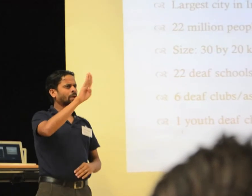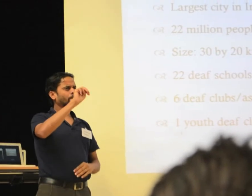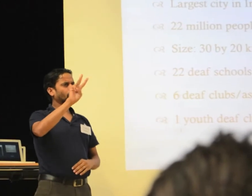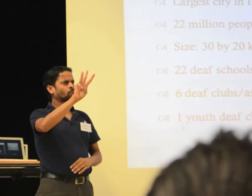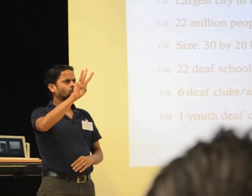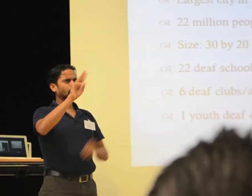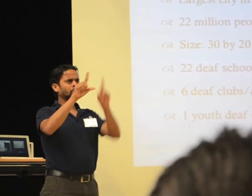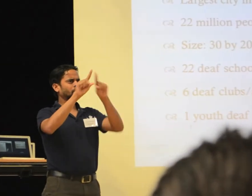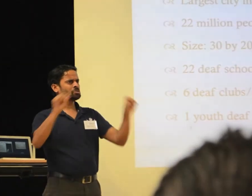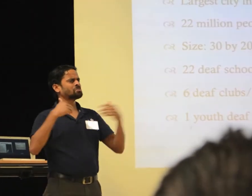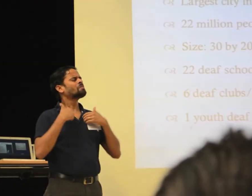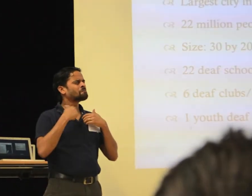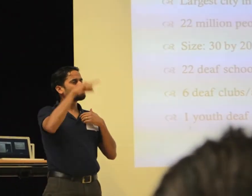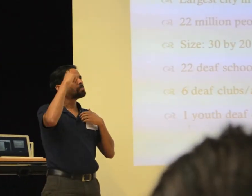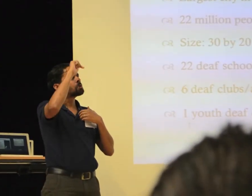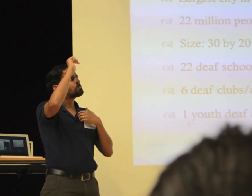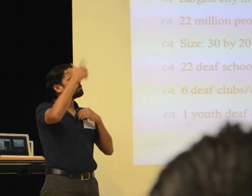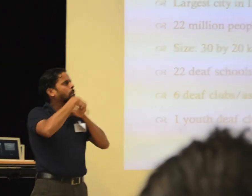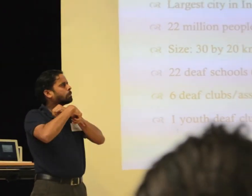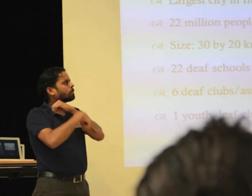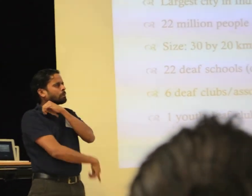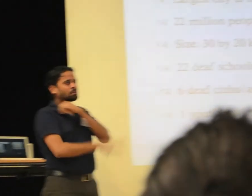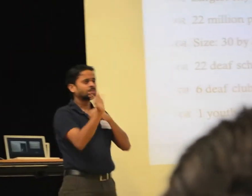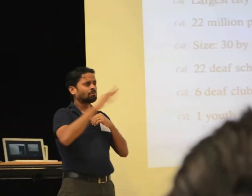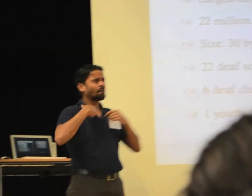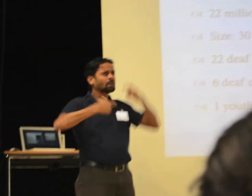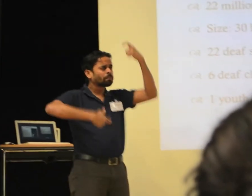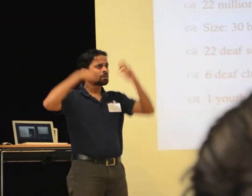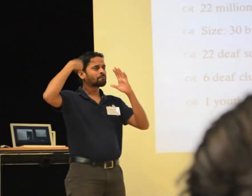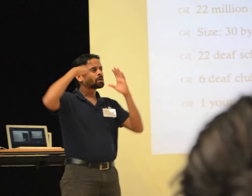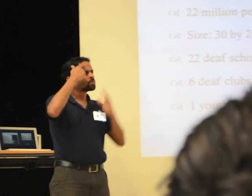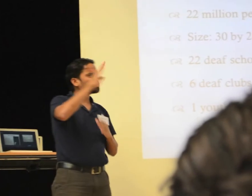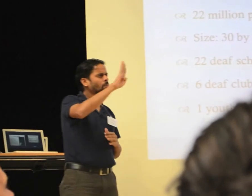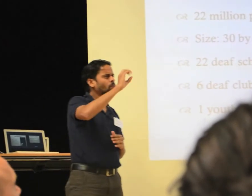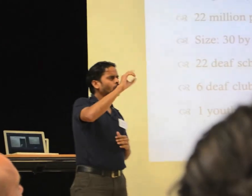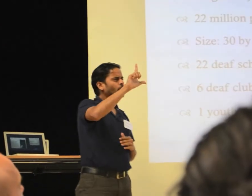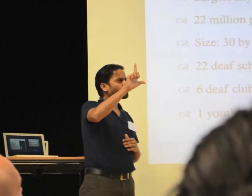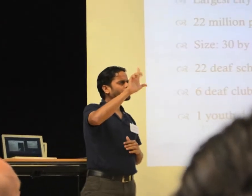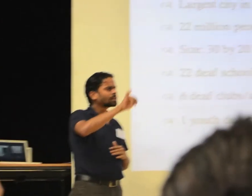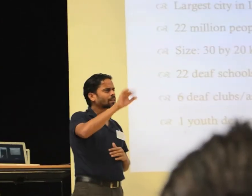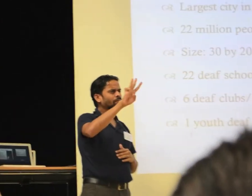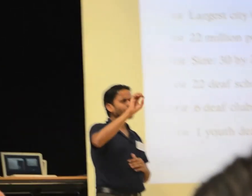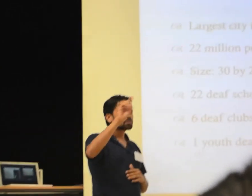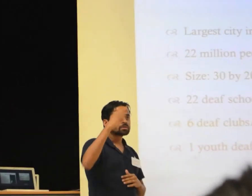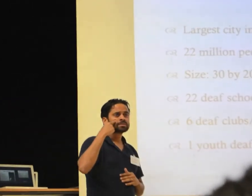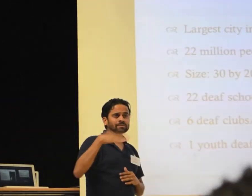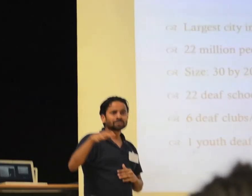Ikke fordi man er fattig. Der er folk fra forskellige klasser. Der er dyre biler, som man vil